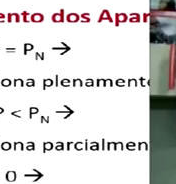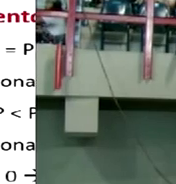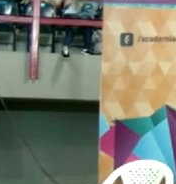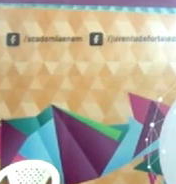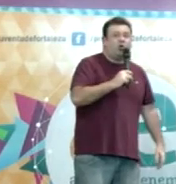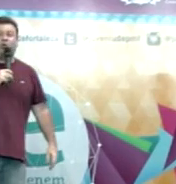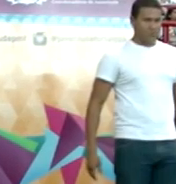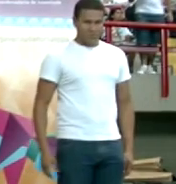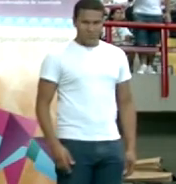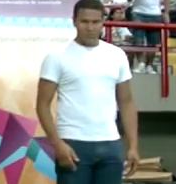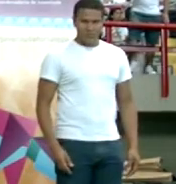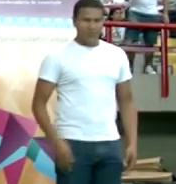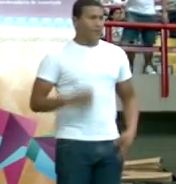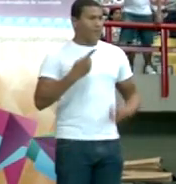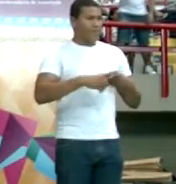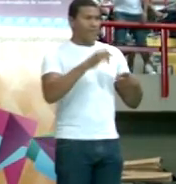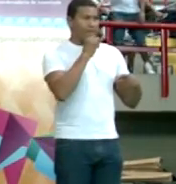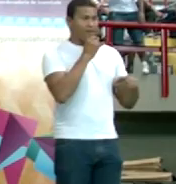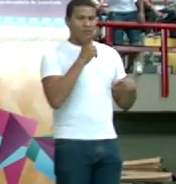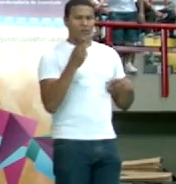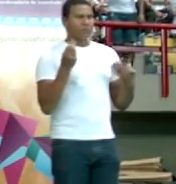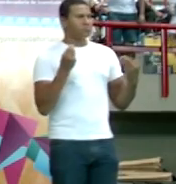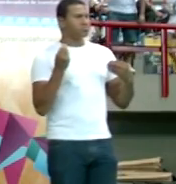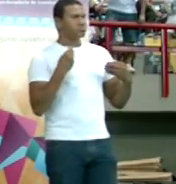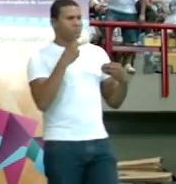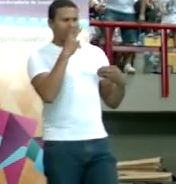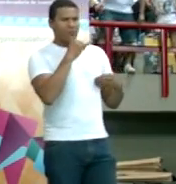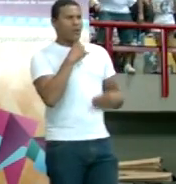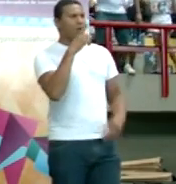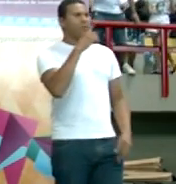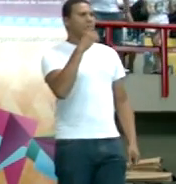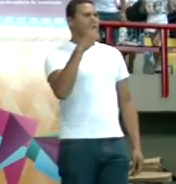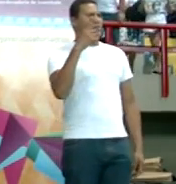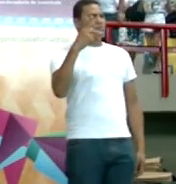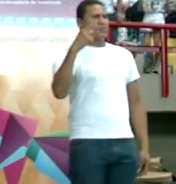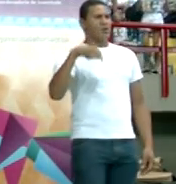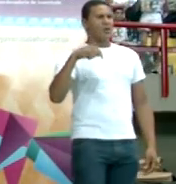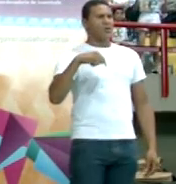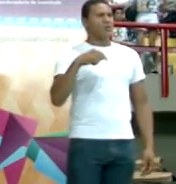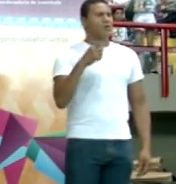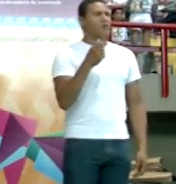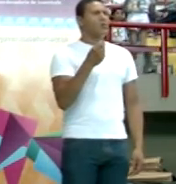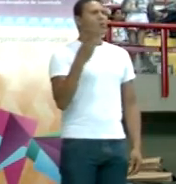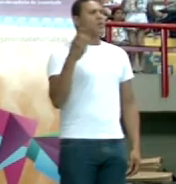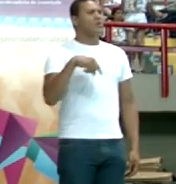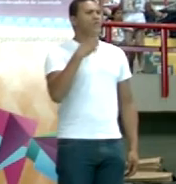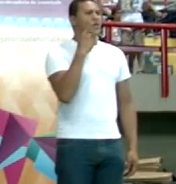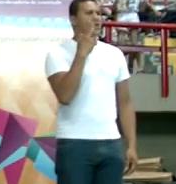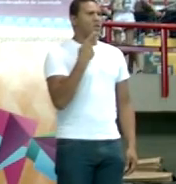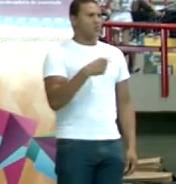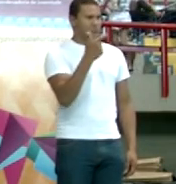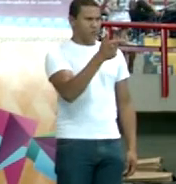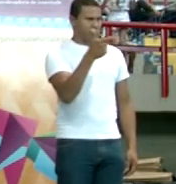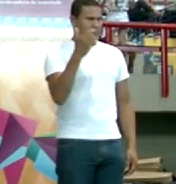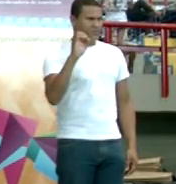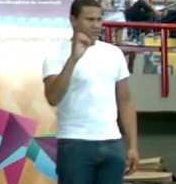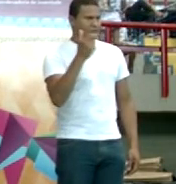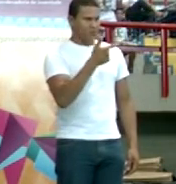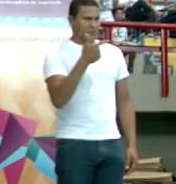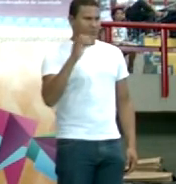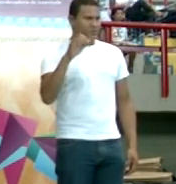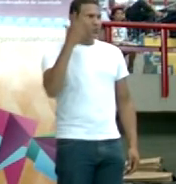a vivência. Quanto é que vale a tensão, a DDP aqui em Fortaleza? Quantos volts? Falem. Escutei